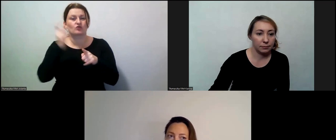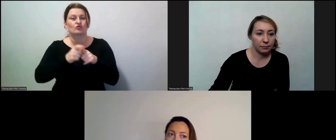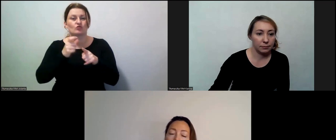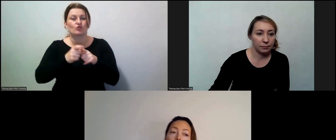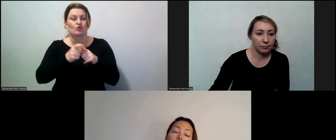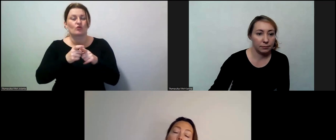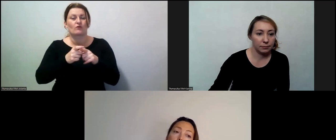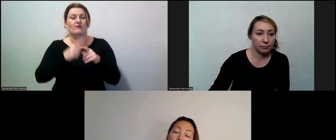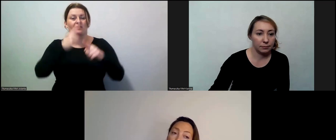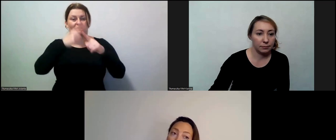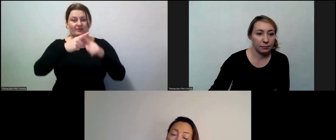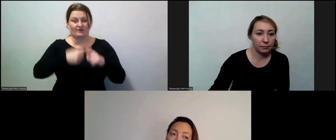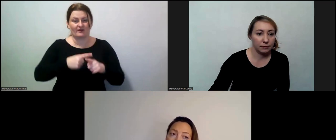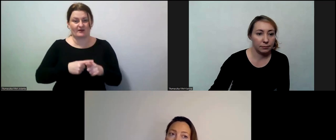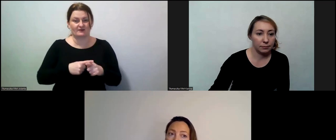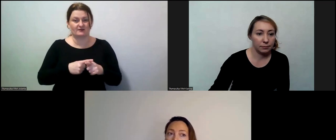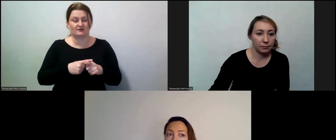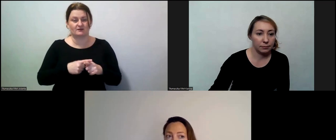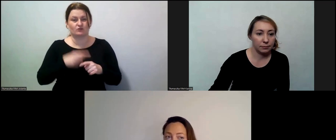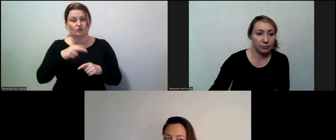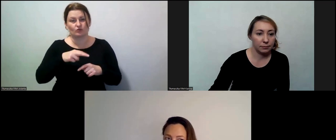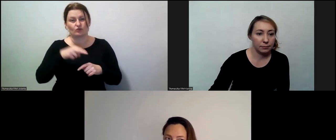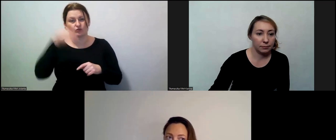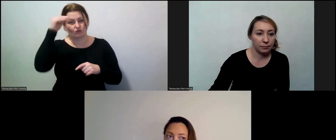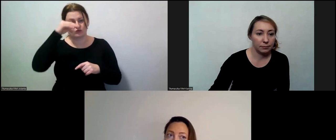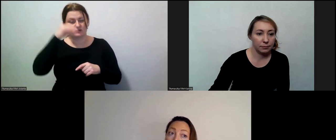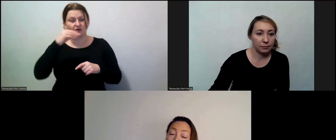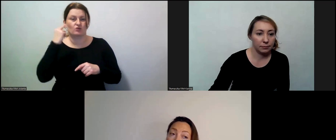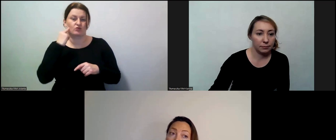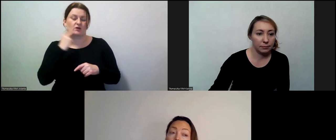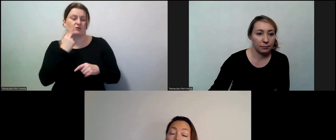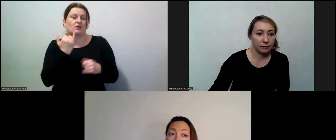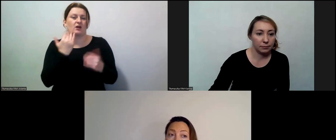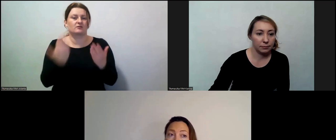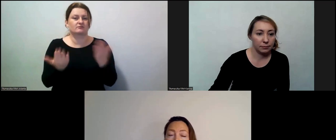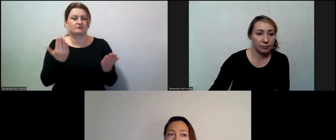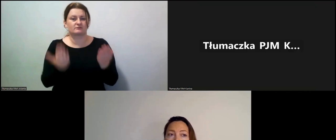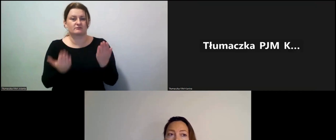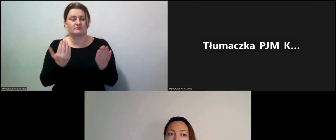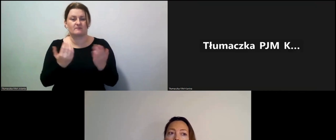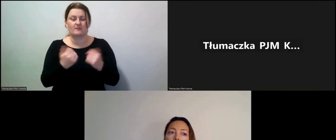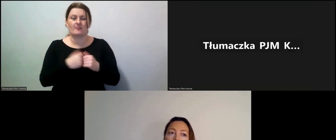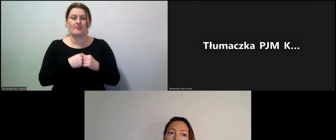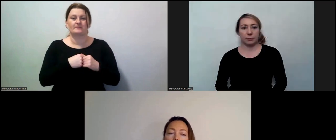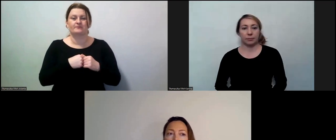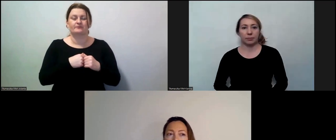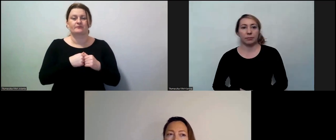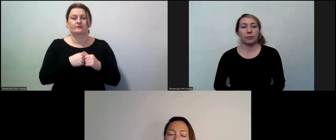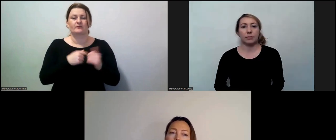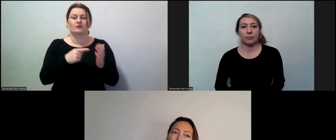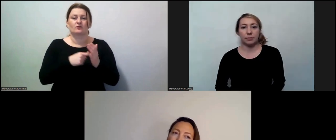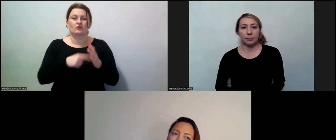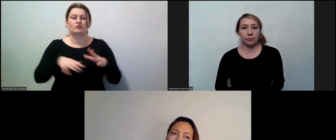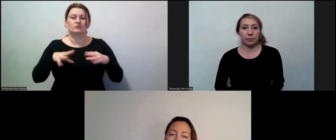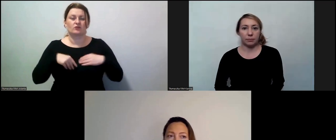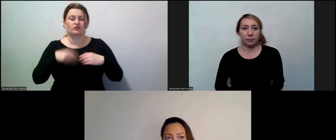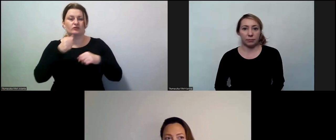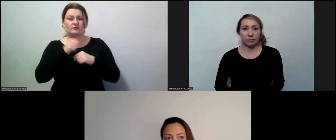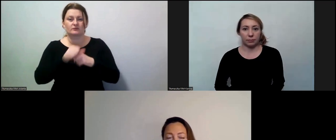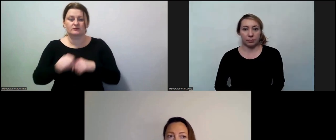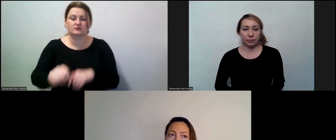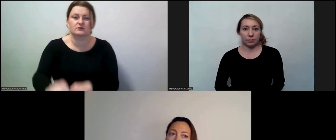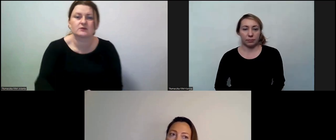w teście u ucznia niesłyszącego. Więc myślę, że to rzutowanie może być takim